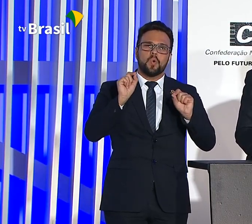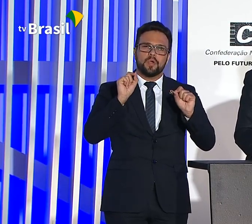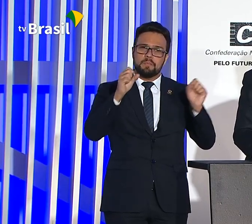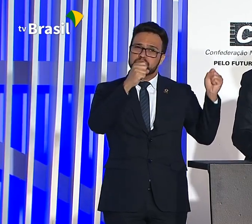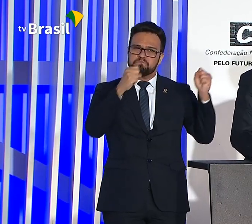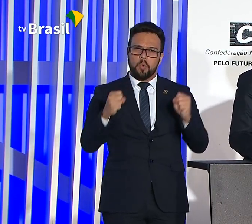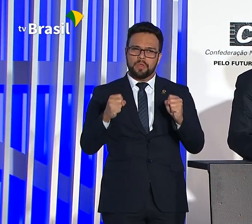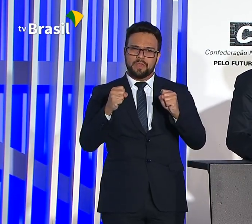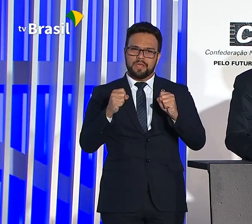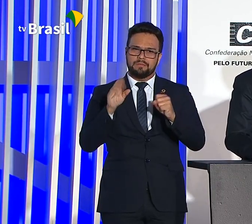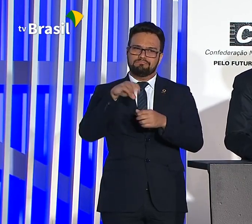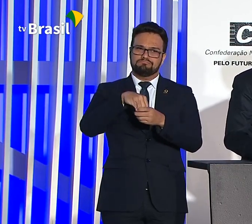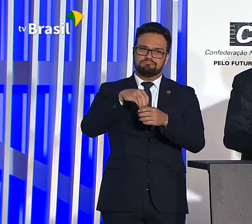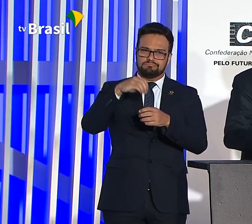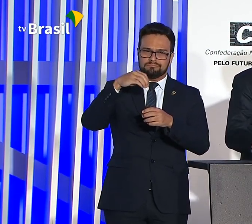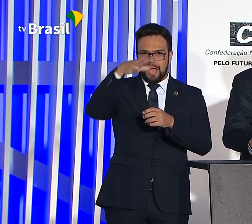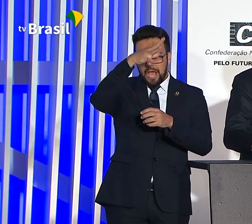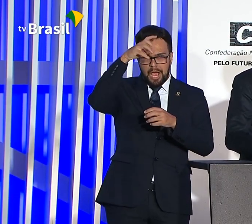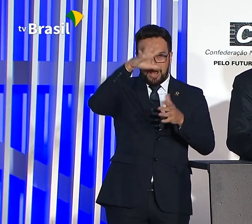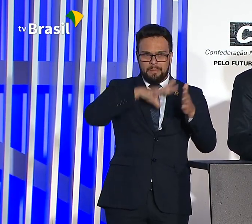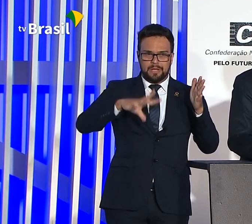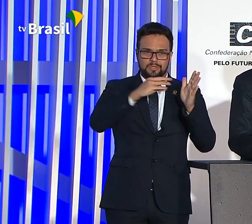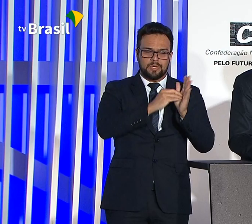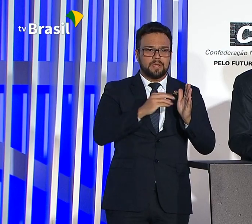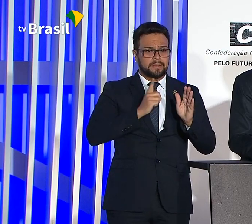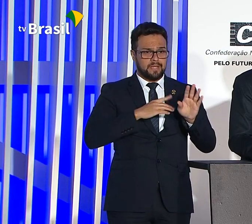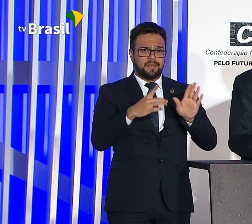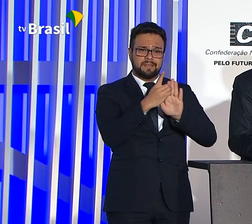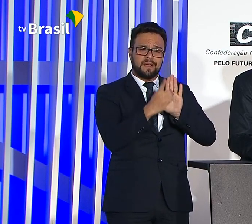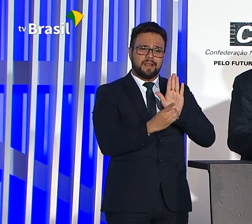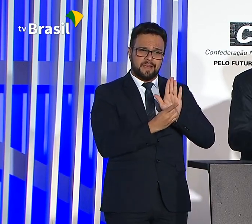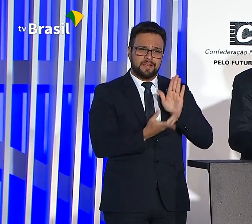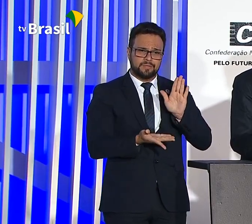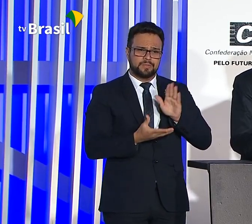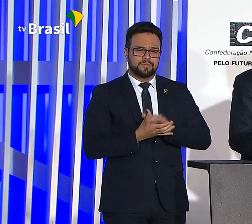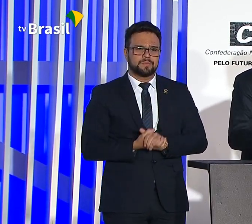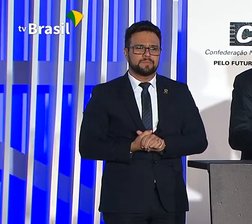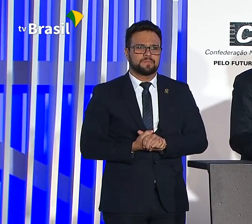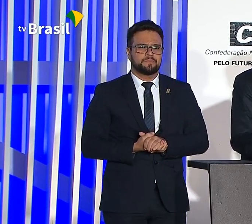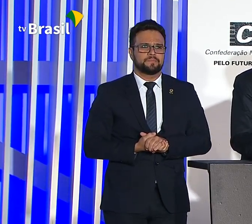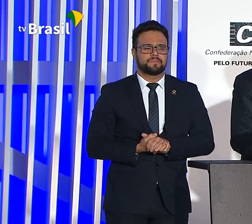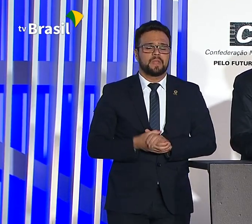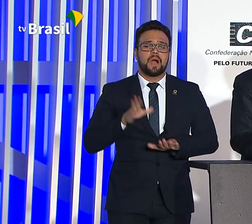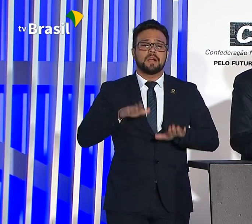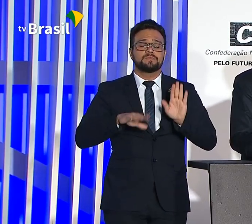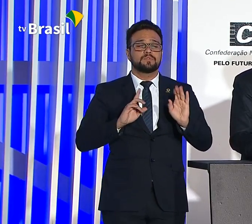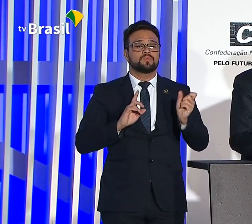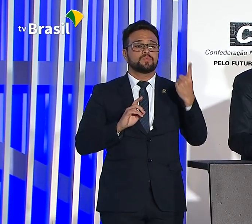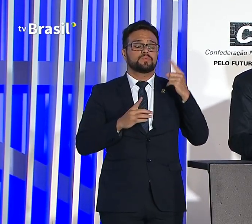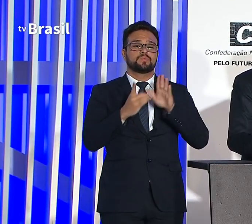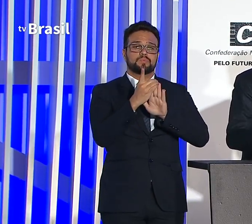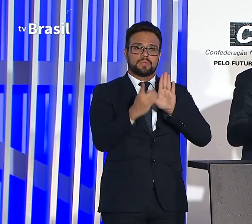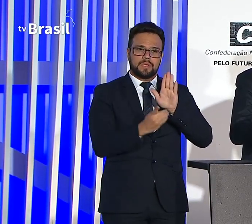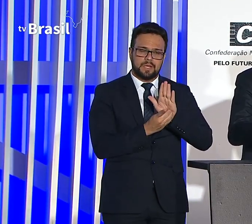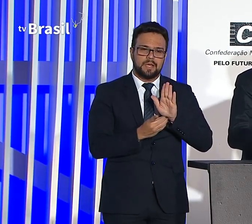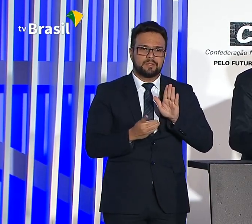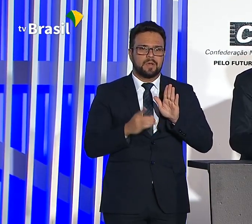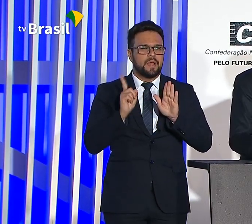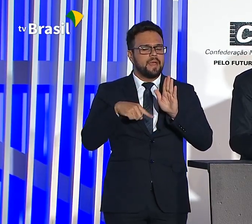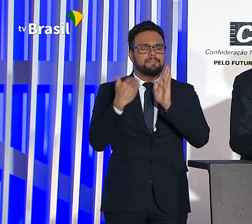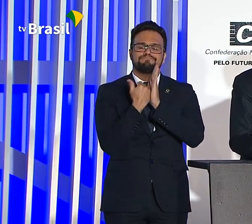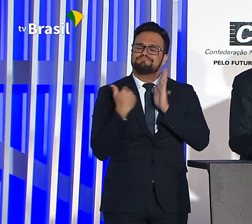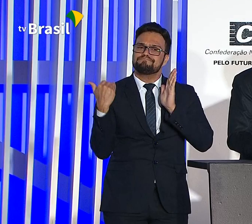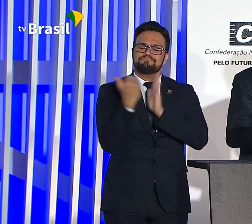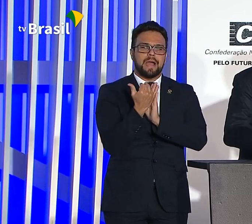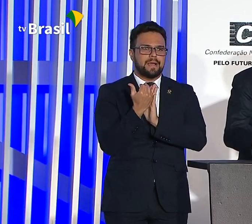amazônica nós temos decreto por muitas vezes um decreto vai além da